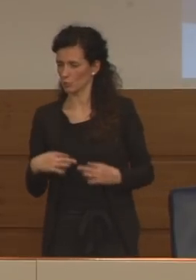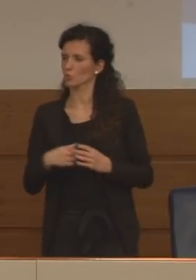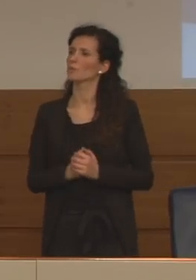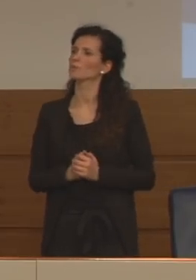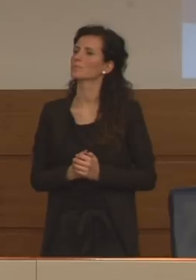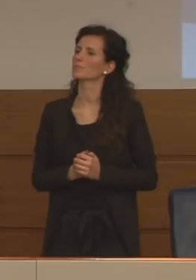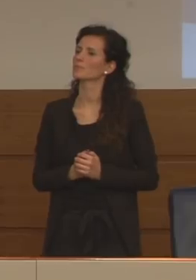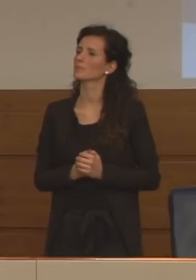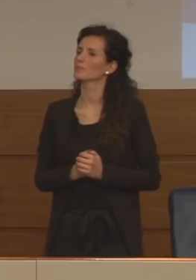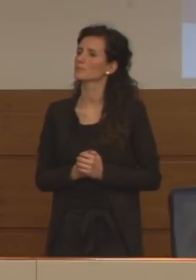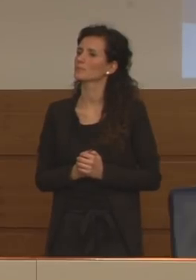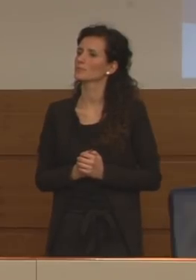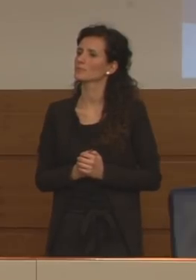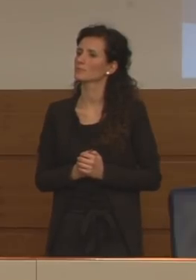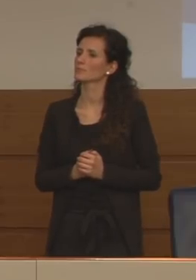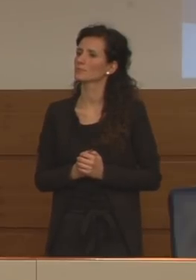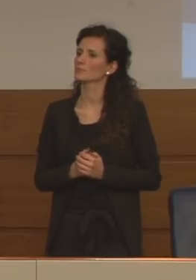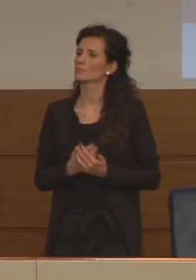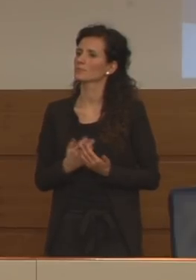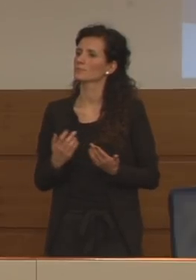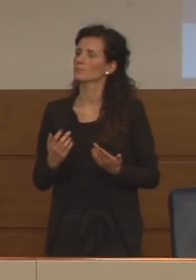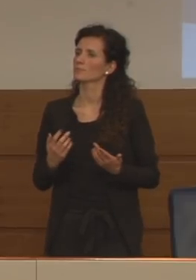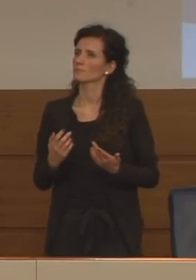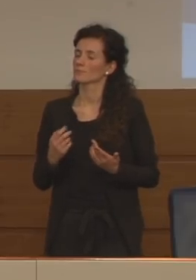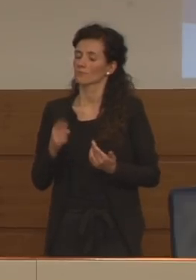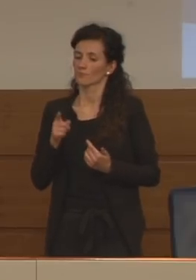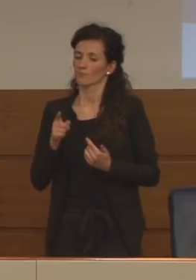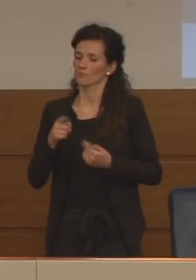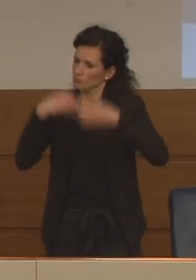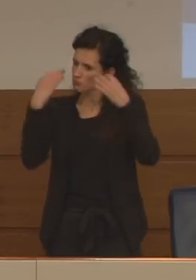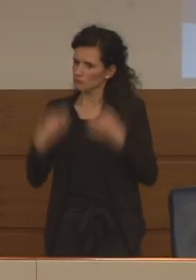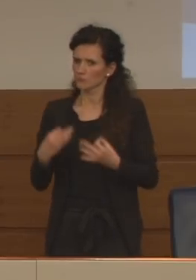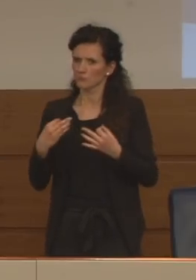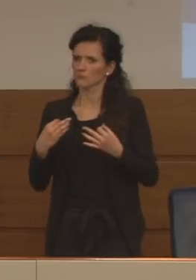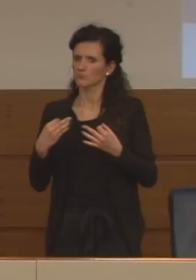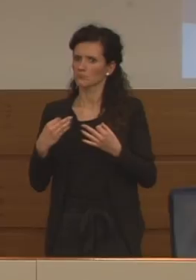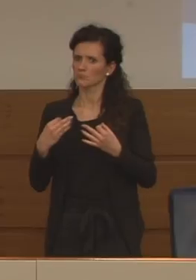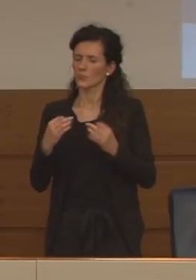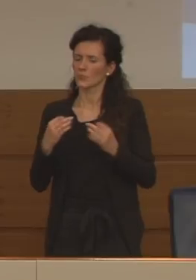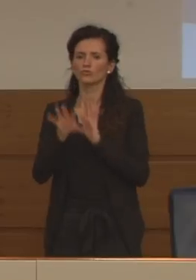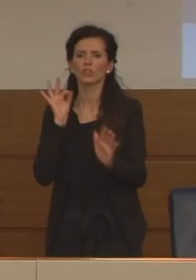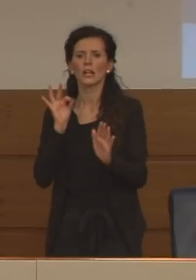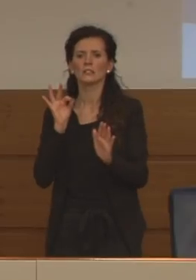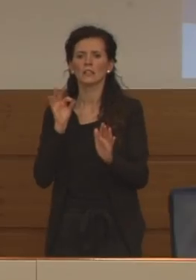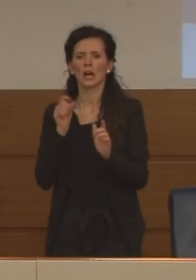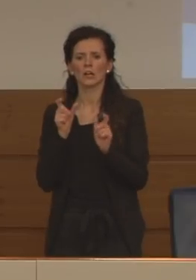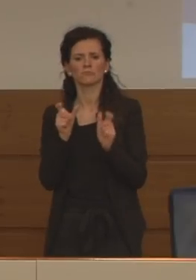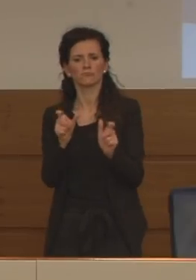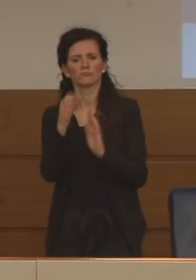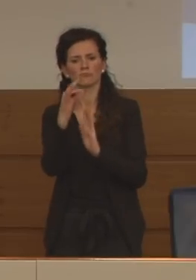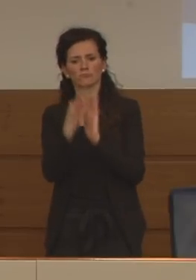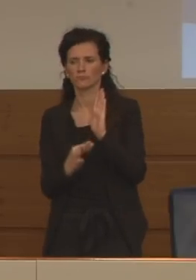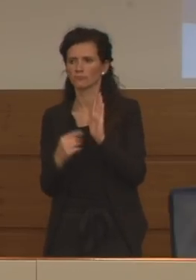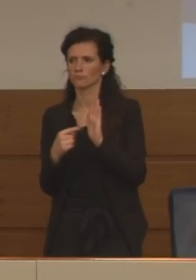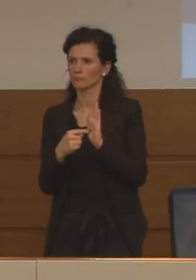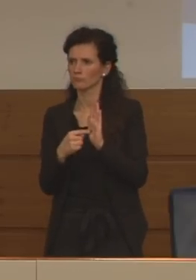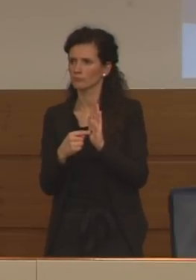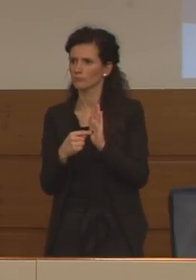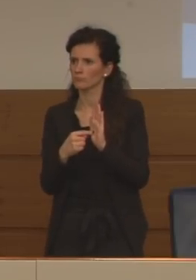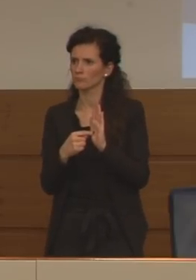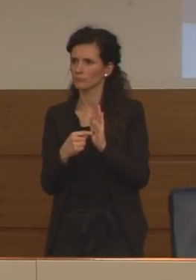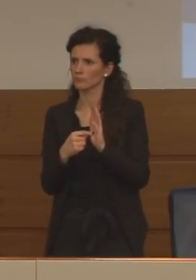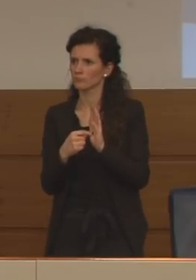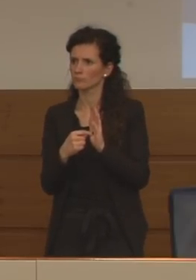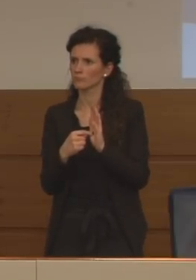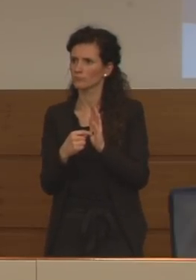nell'assumere decisioni così draconiane al di là dello specifico della durata veramente curiosa soltanto quattro giorni del termine